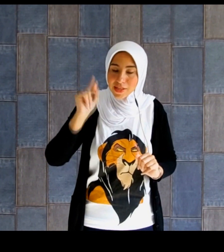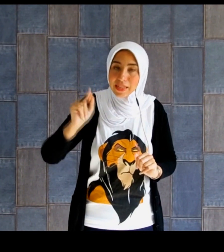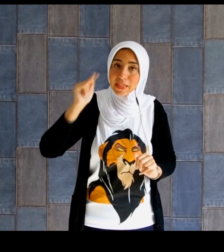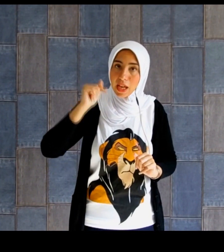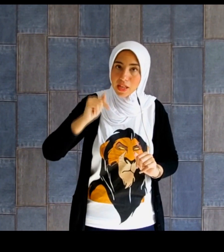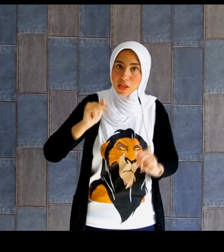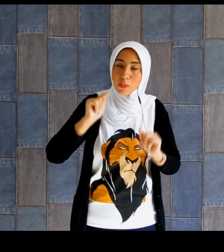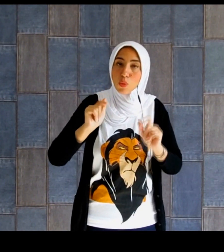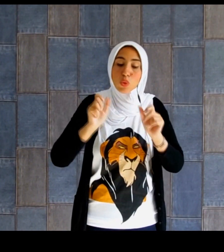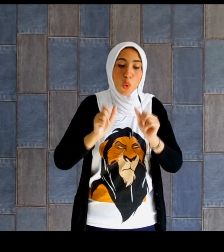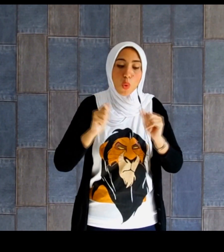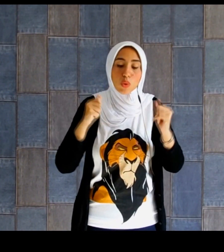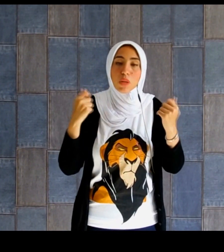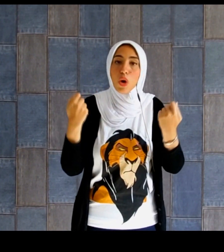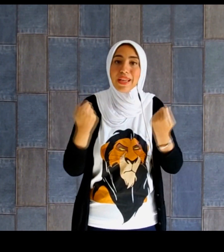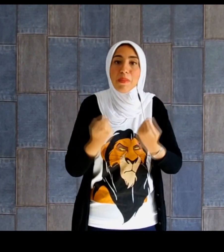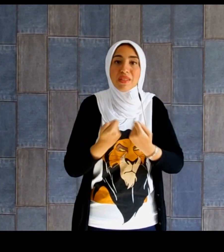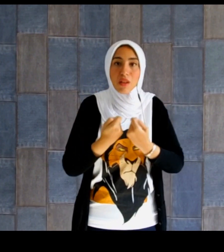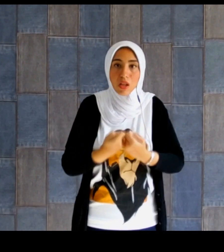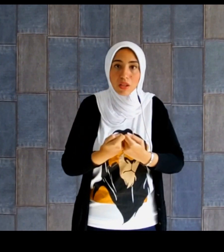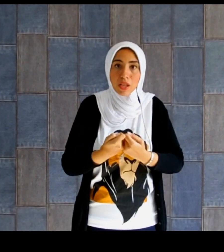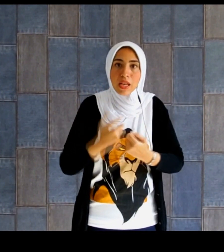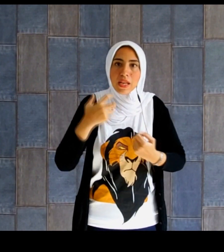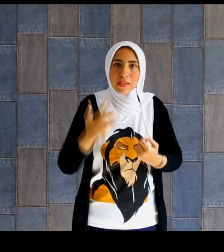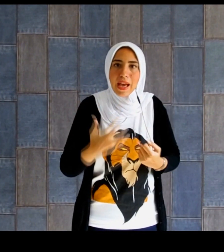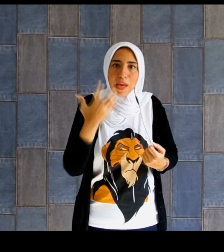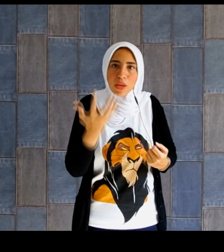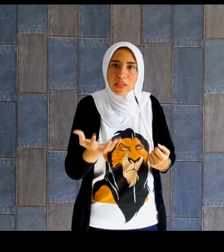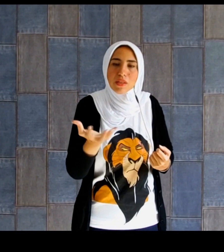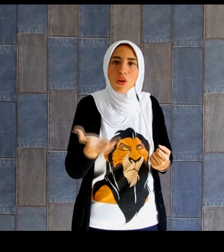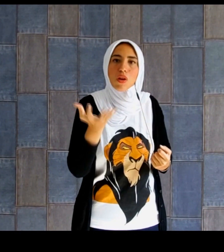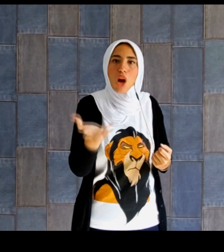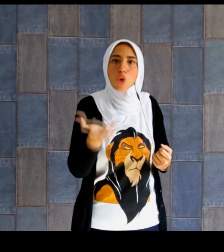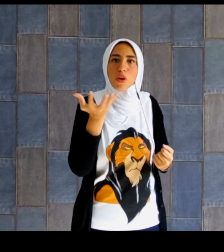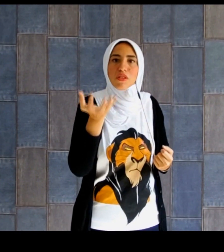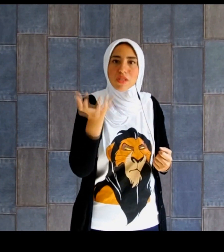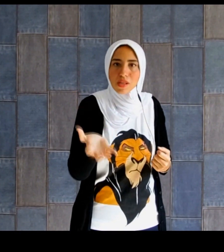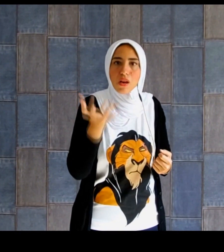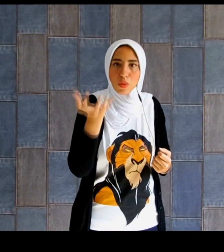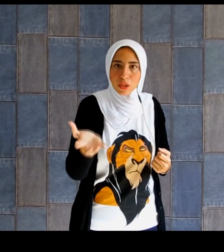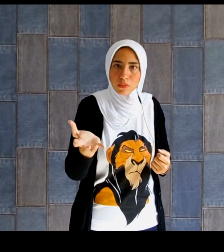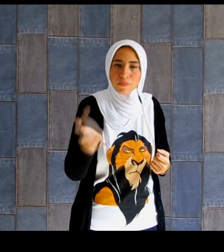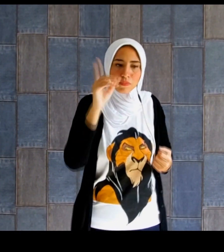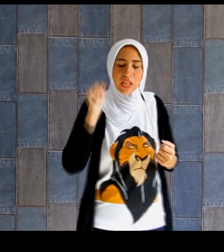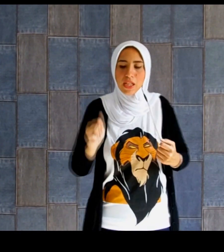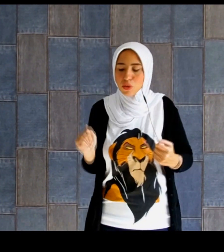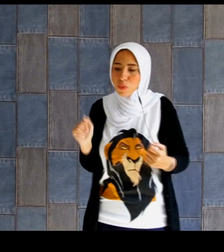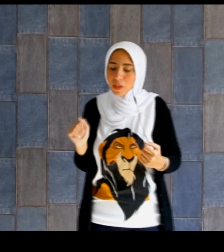لسلك النحاس اللي موجود جوه اوضة محكمة الغلق ده هيولد لي طاقة كهرومغناطيسية قوية خلينا لعدوهم